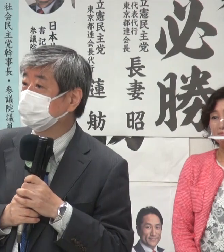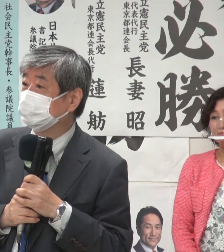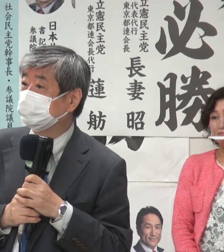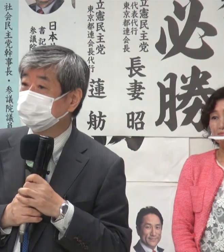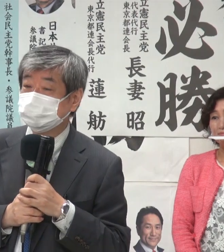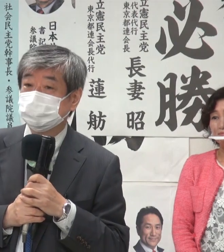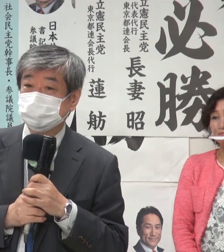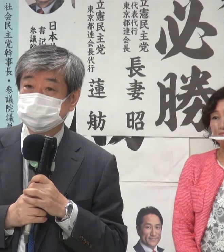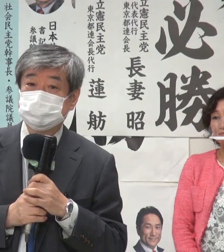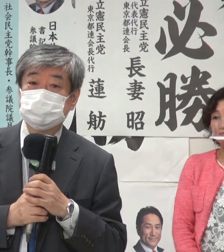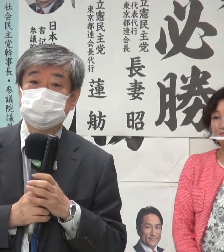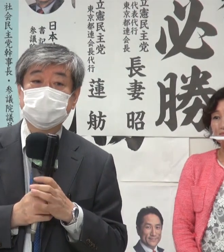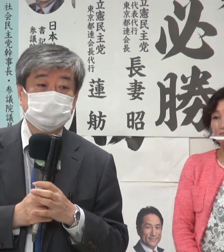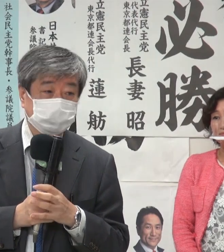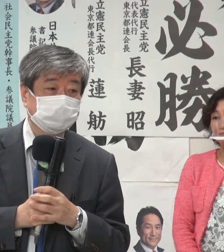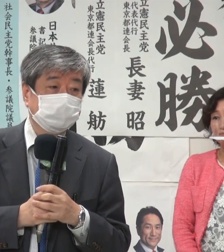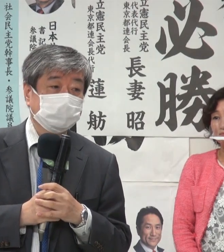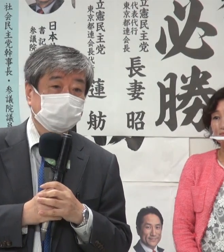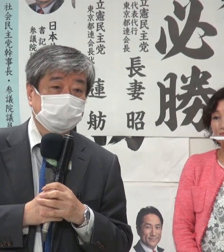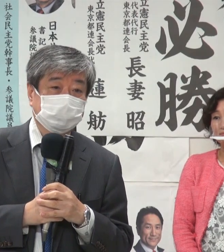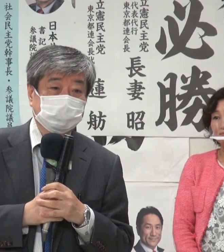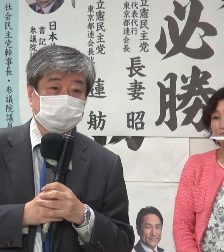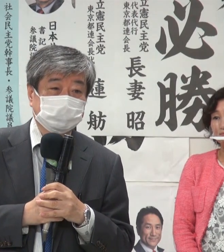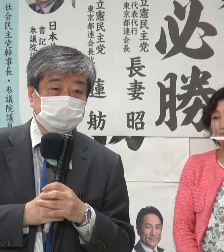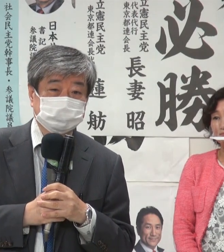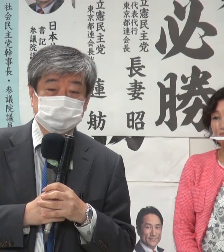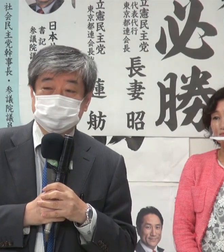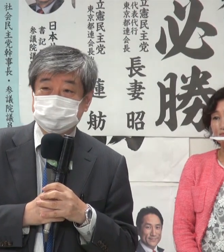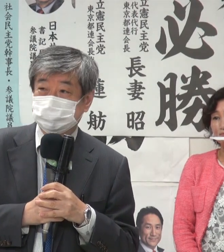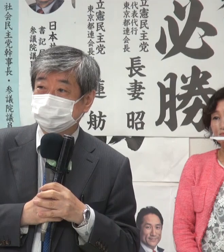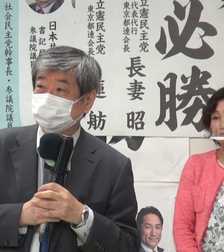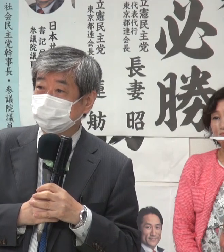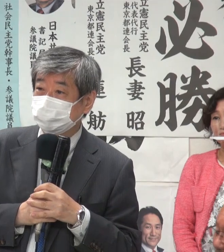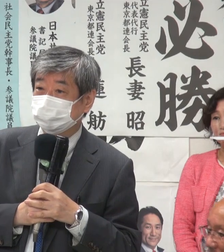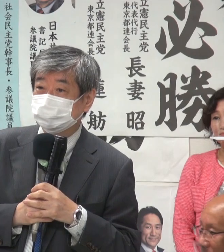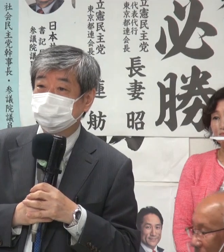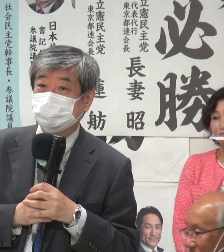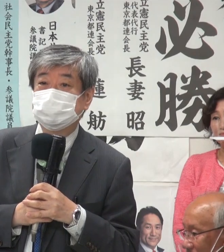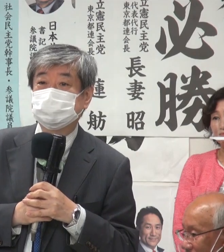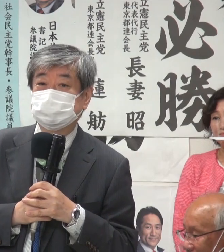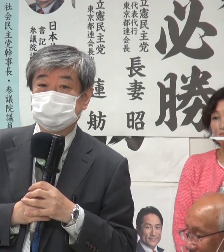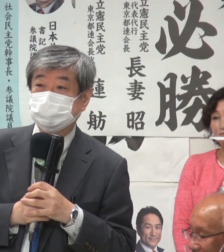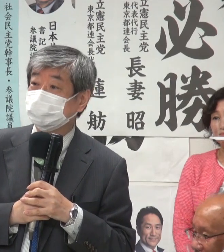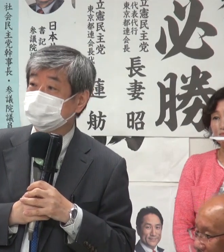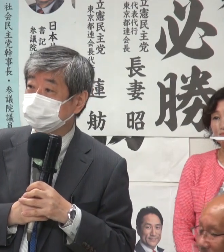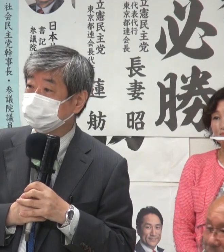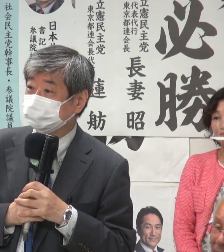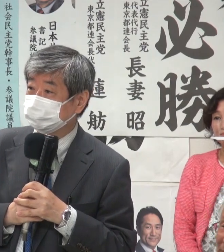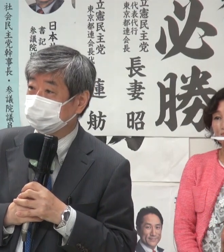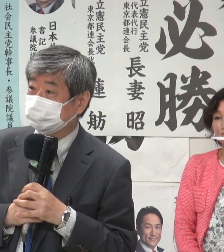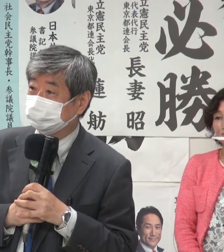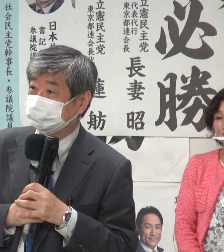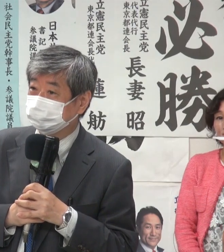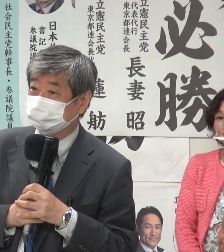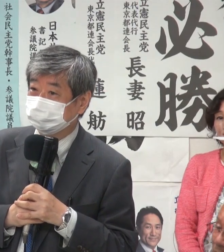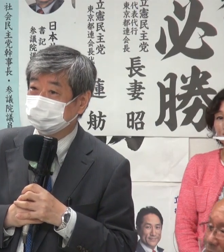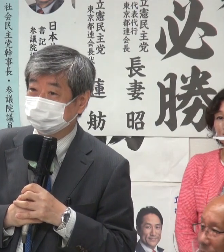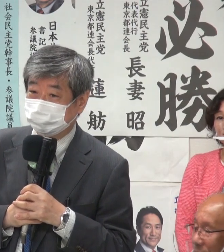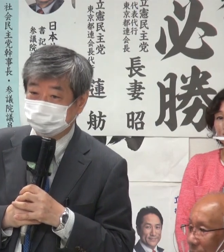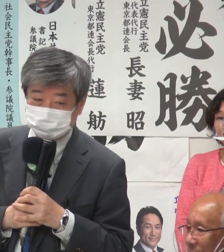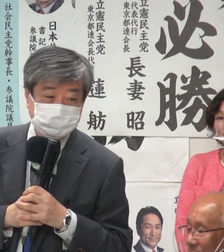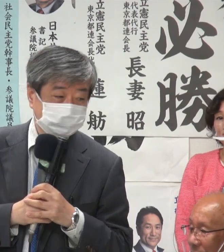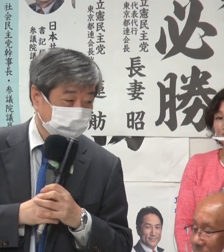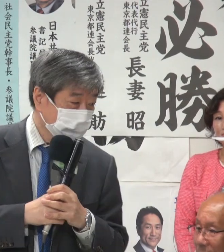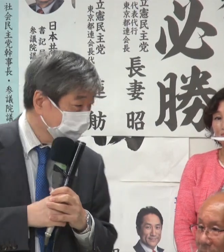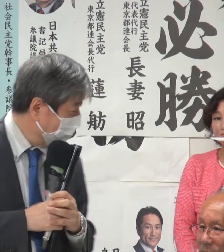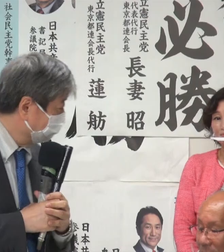に確信しましたので、それを踏まえて、宇都宮さんに受け止めを話してもらおうということで、2回目をセットしたいということで